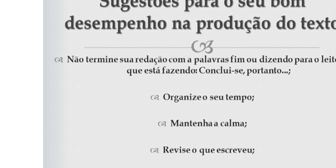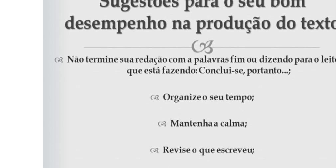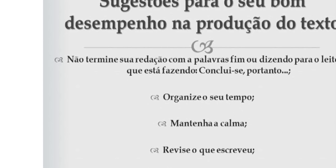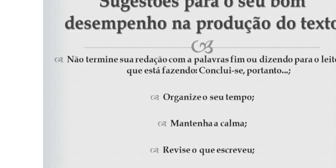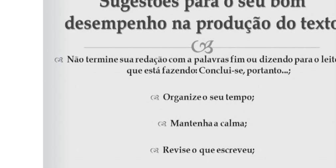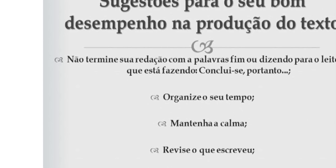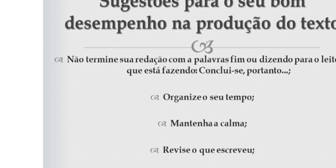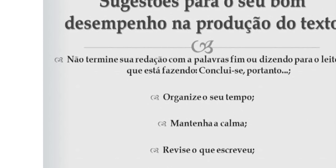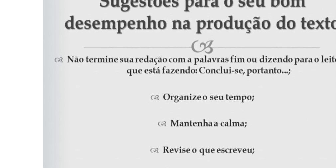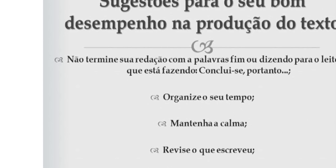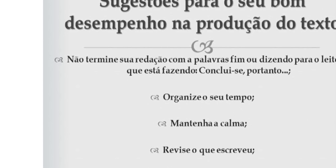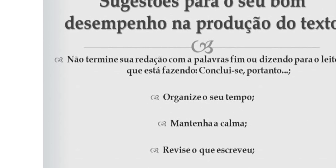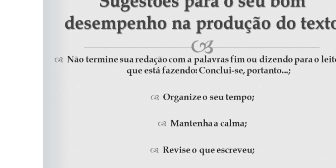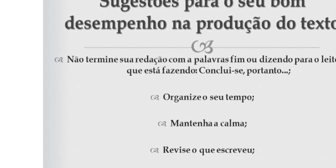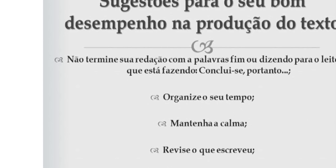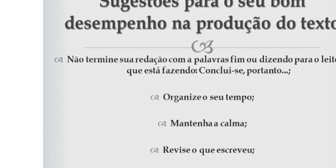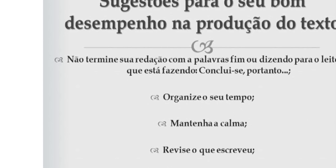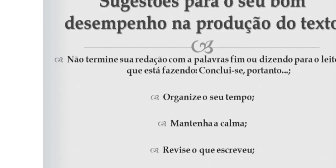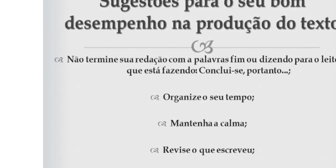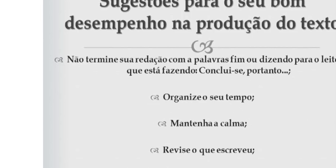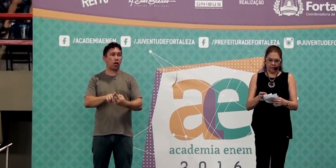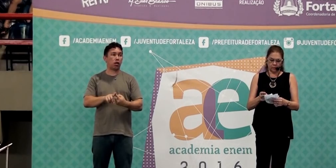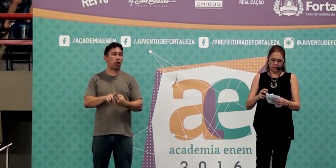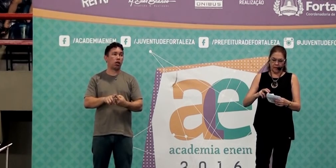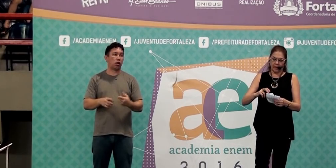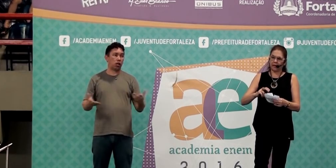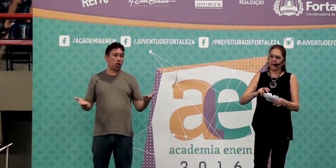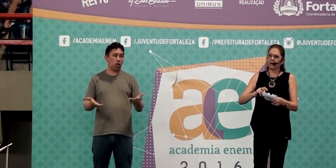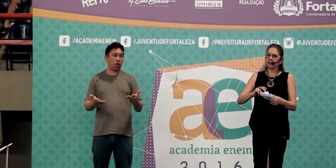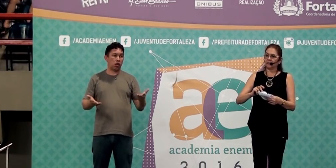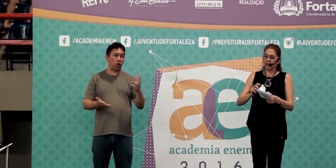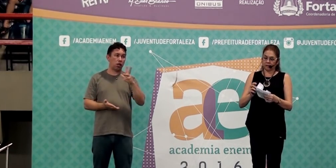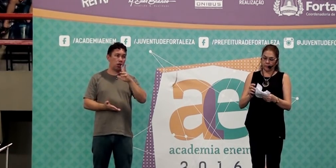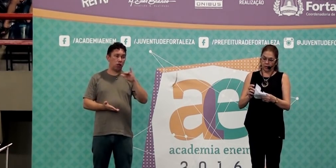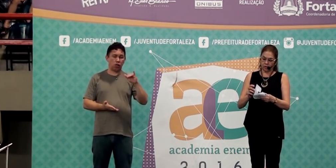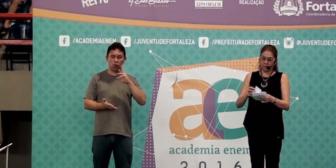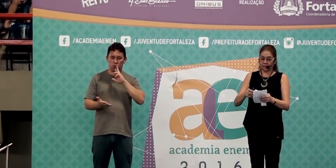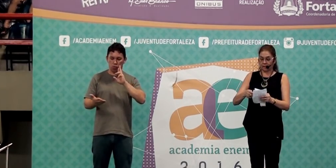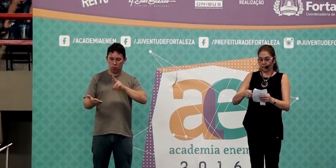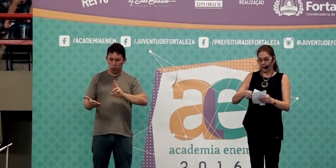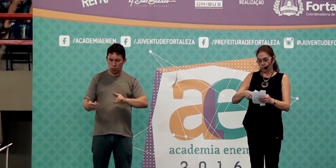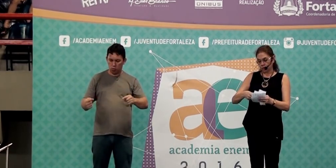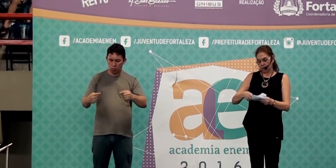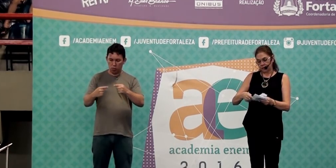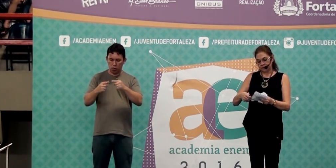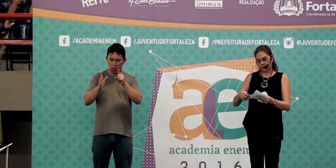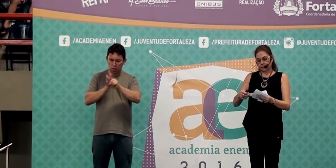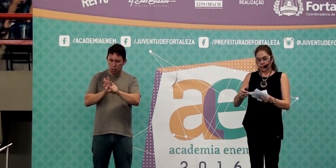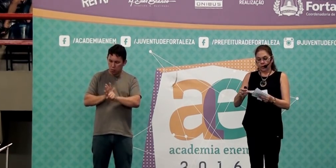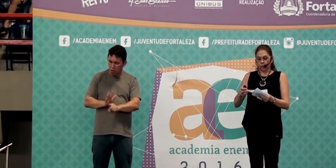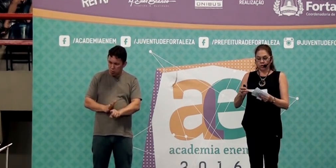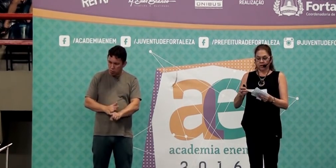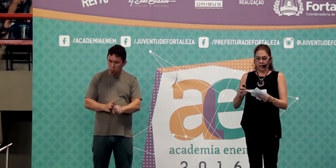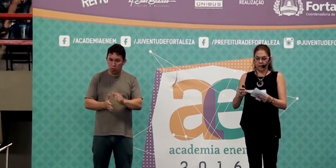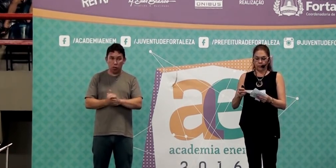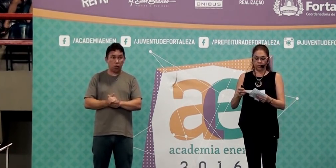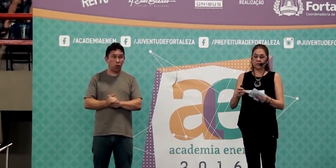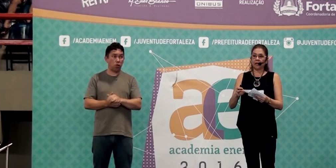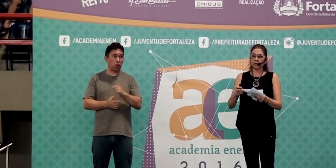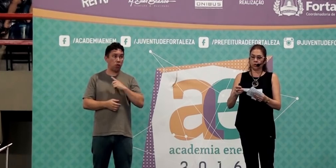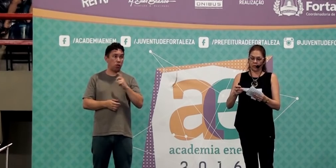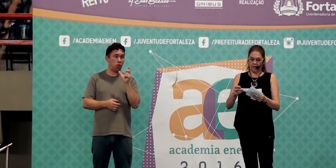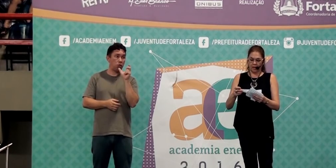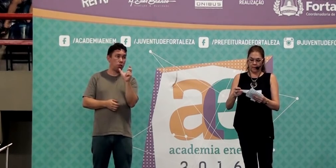tem certeza. E aqui nós vamos para as respostas das perguntinhas. O